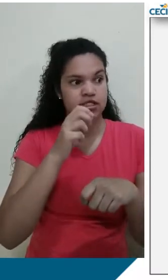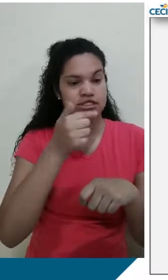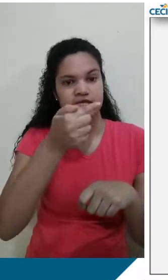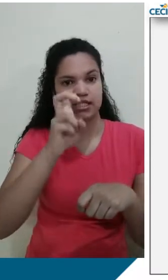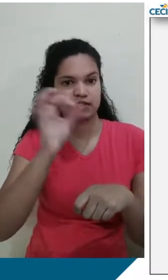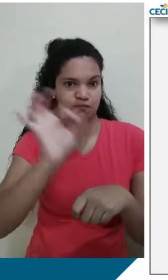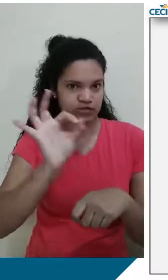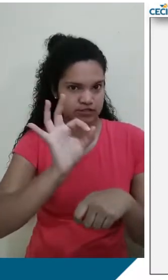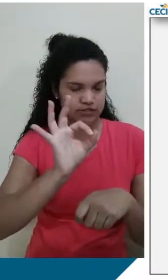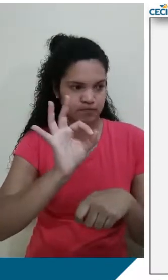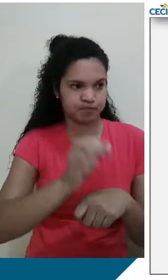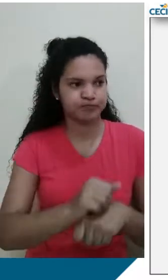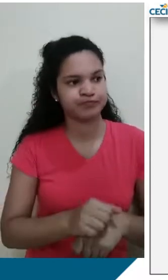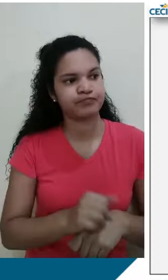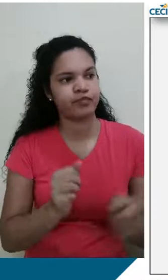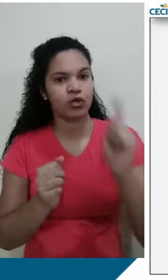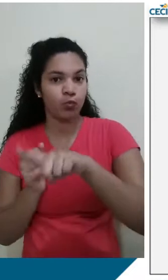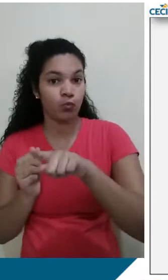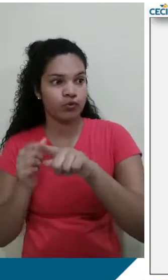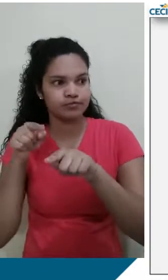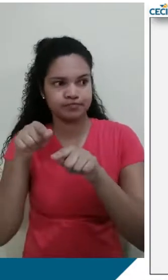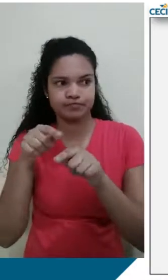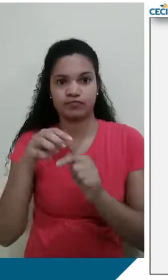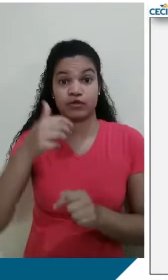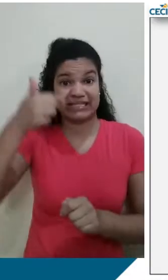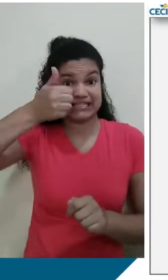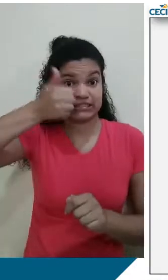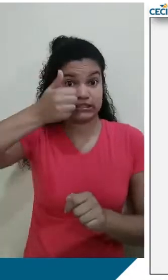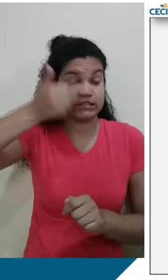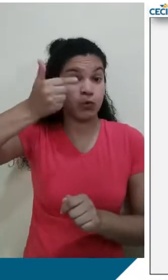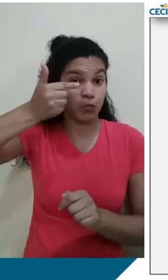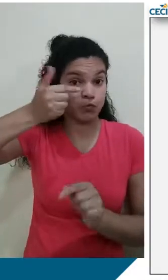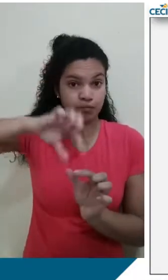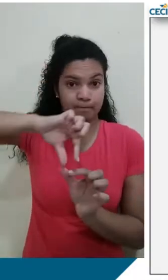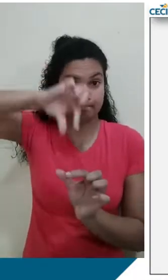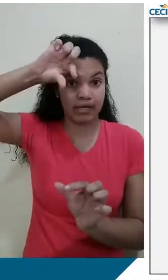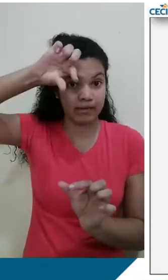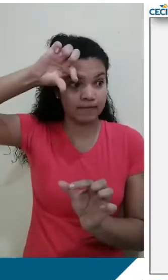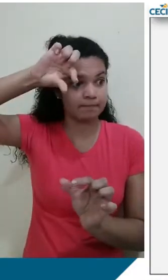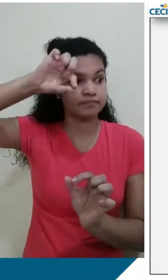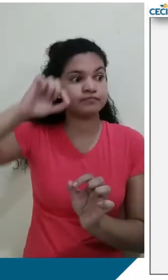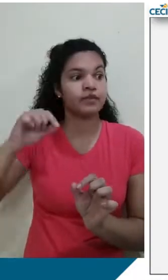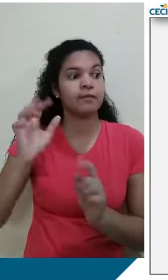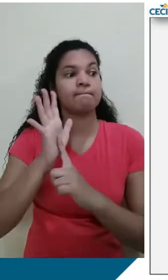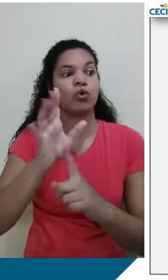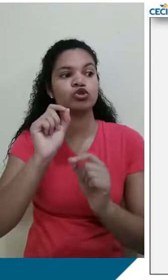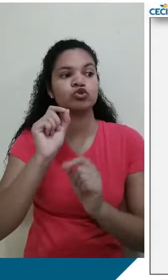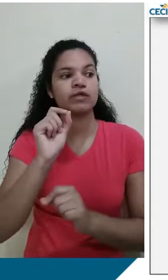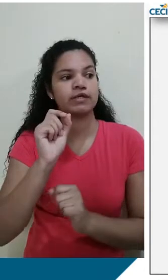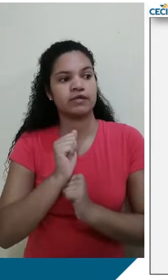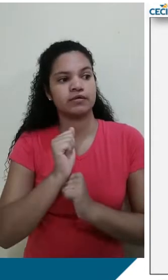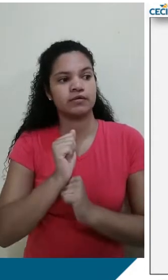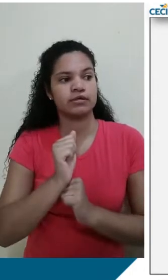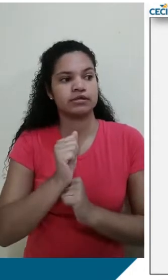questão também nos informa que esse retângulo número 2 representa uma faixa de comprimento de onda